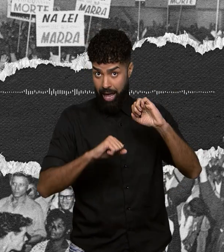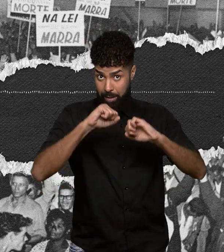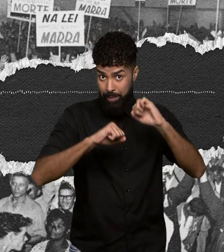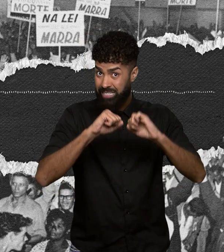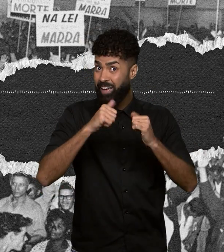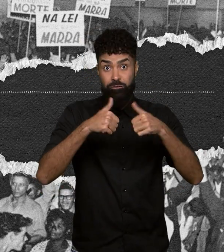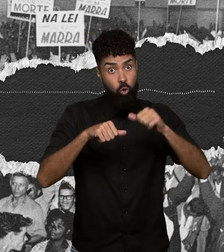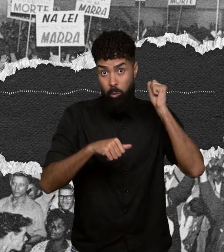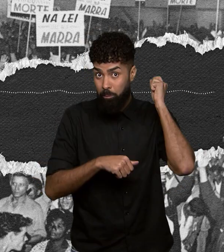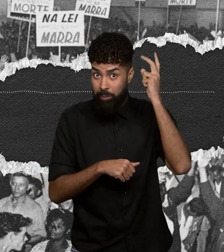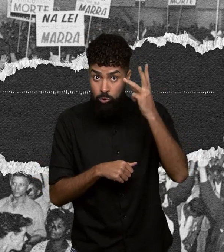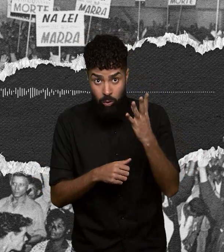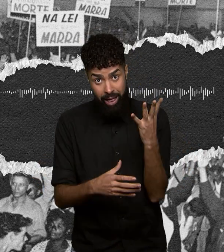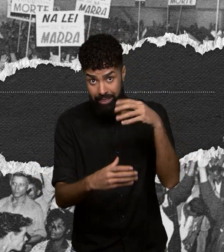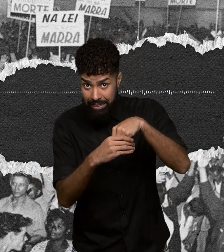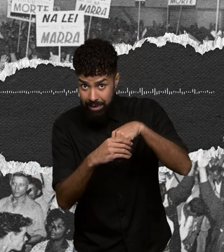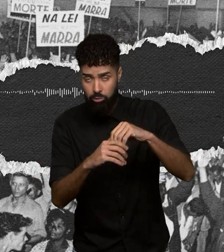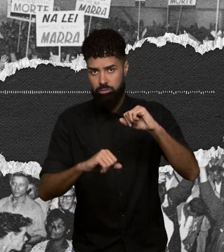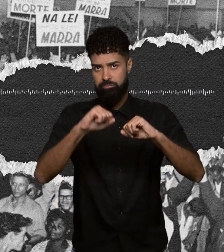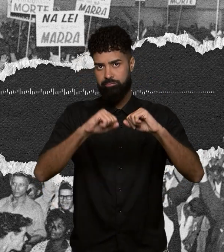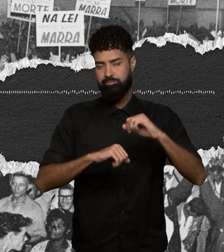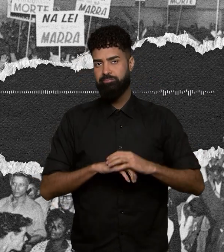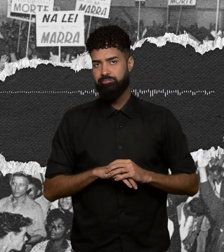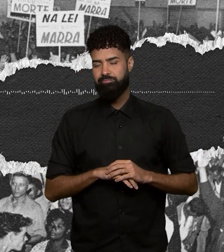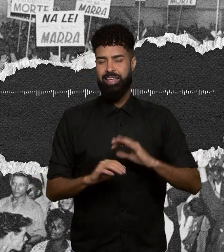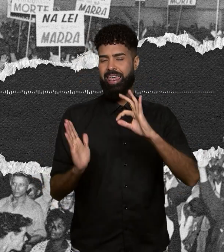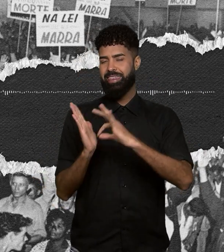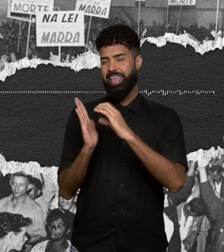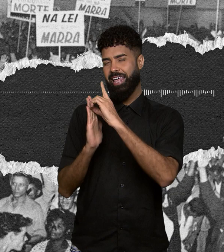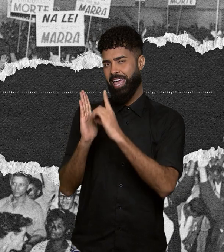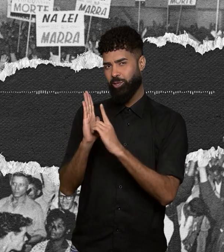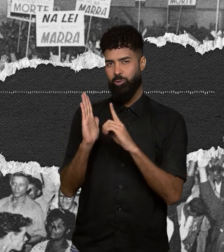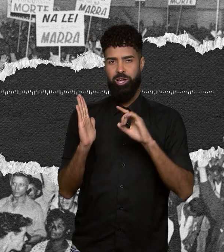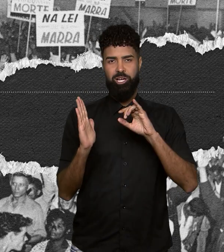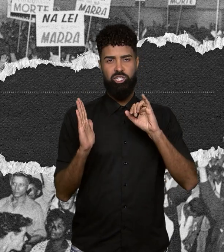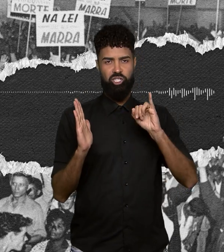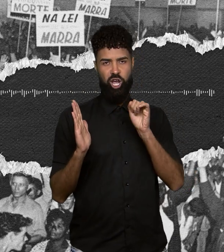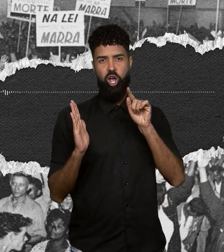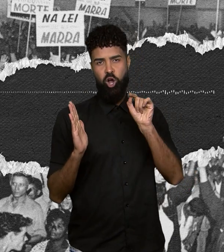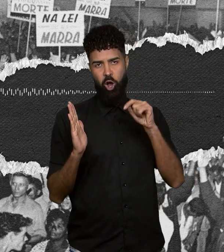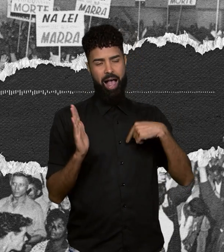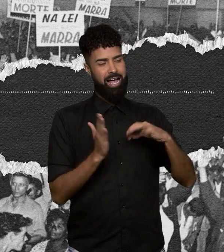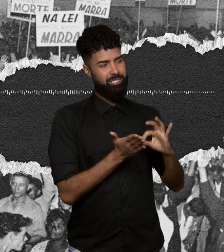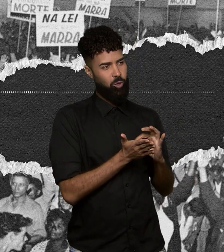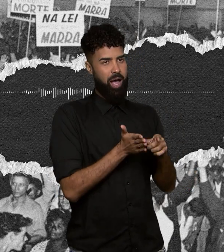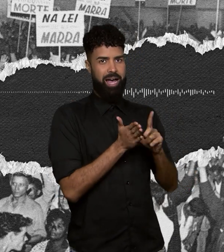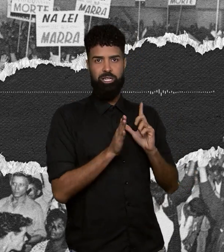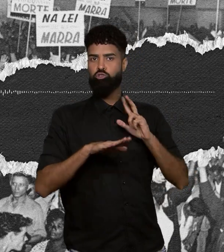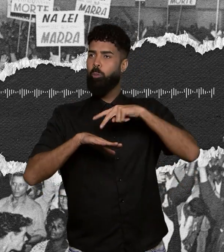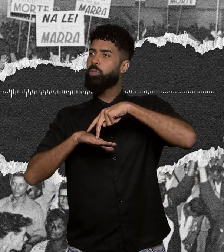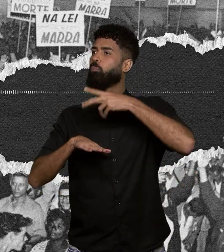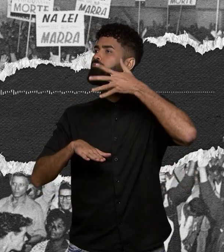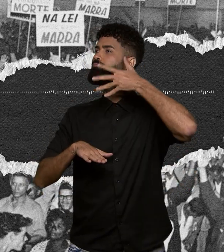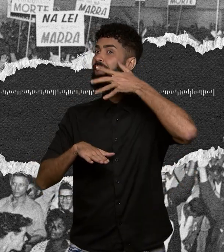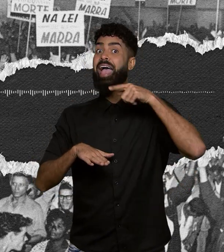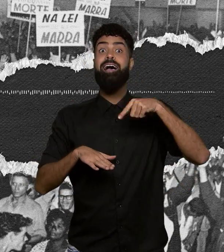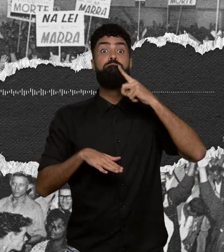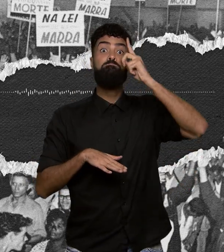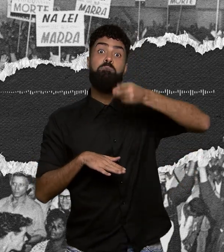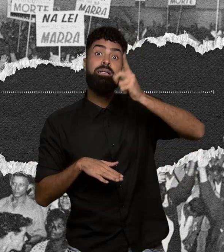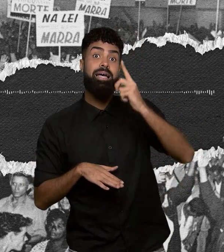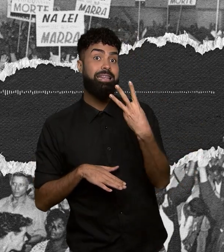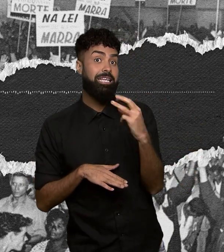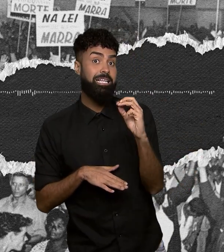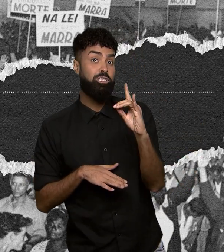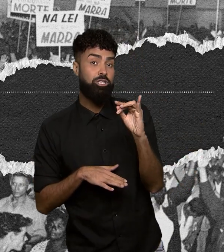interior da indústria o Decreto que jango assinou antes de subir no palanque da Central do Brasil dava 30 dias para Petrobras concluir a